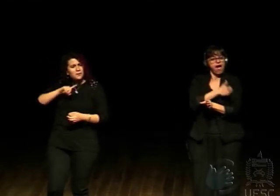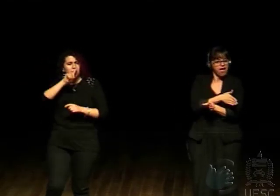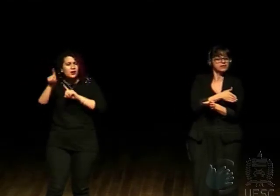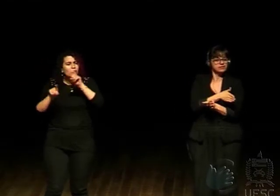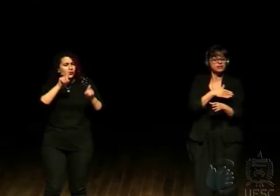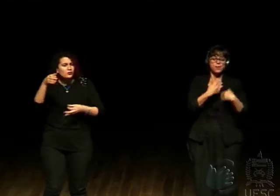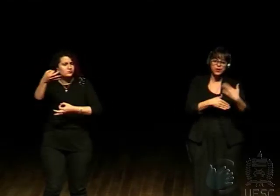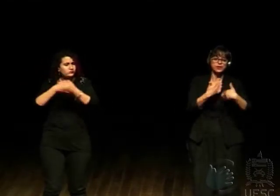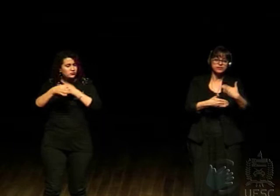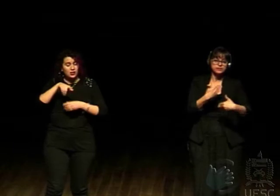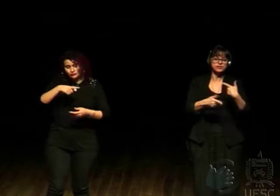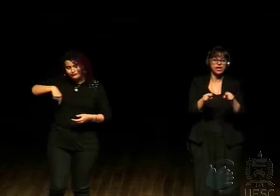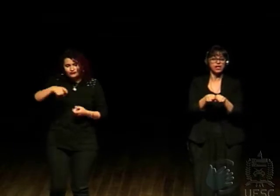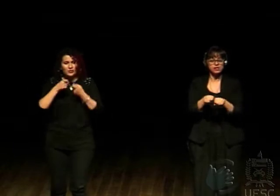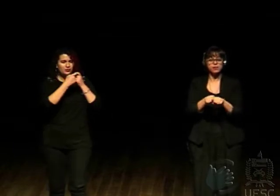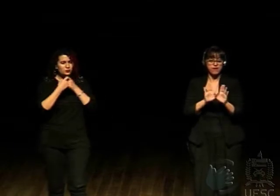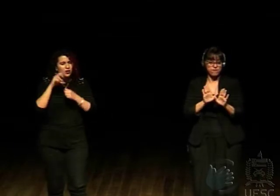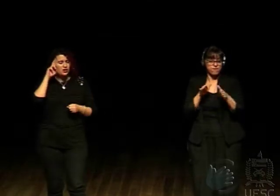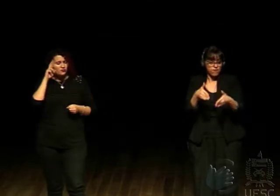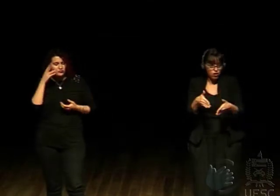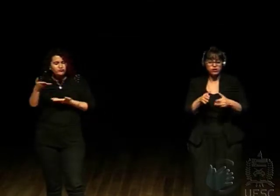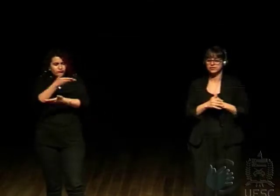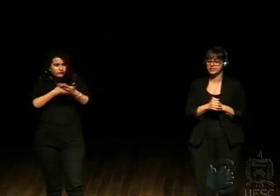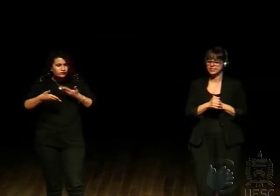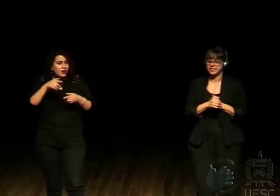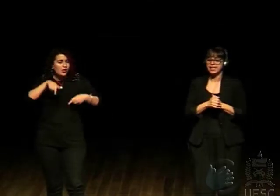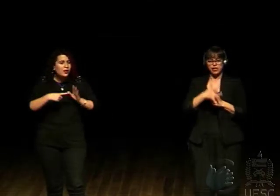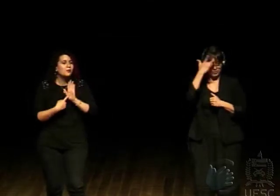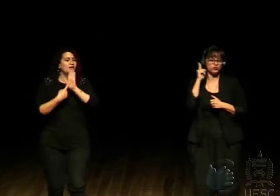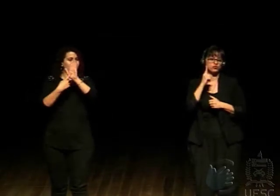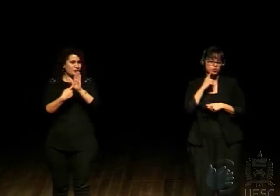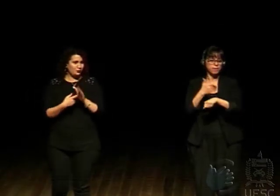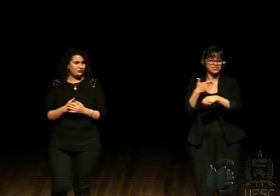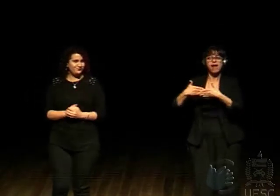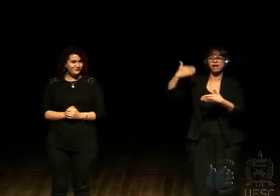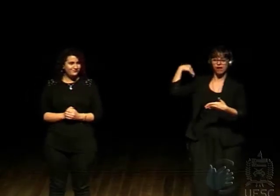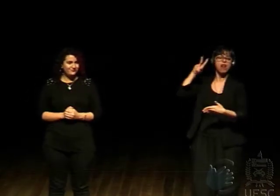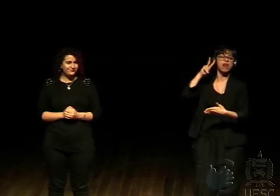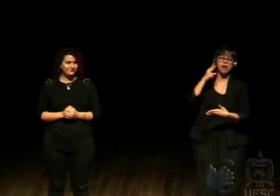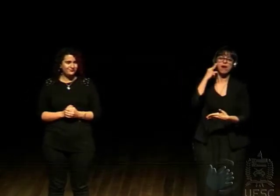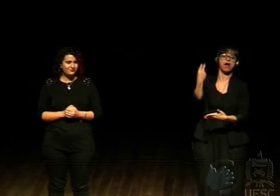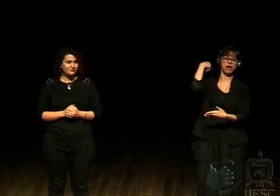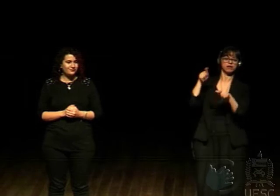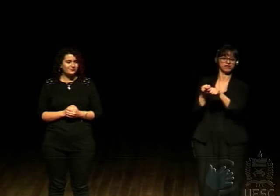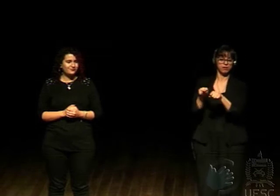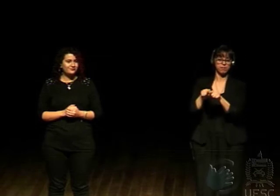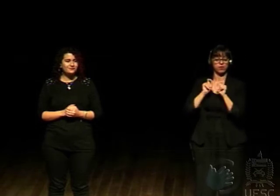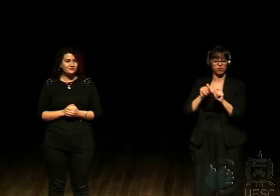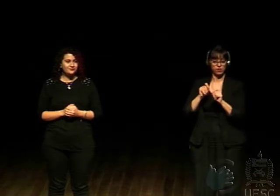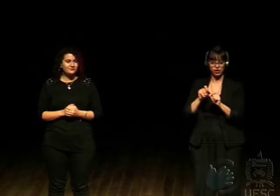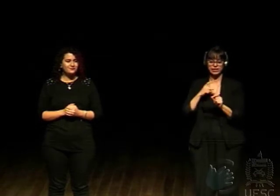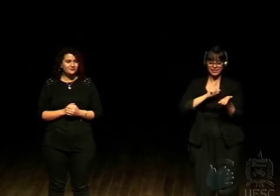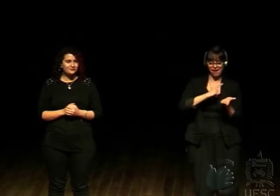estos procesos, también hicimos un focus entrevistando a personas sordas que han participado más hacia atrás. Reflexionando respecto de